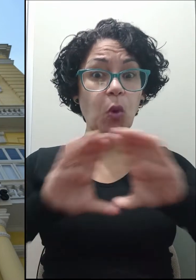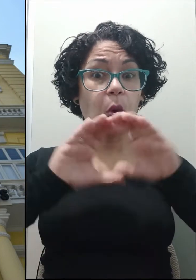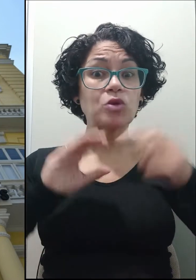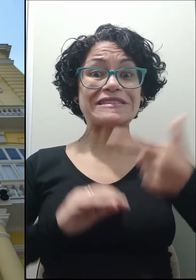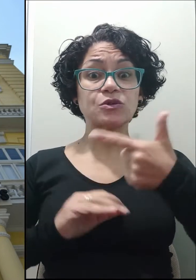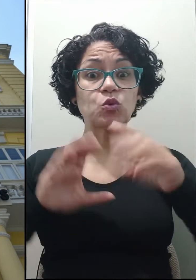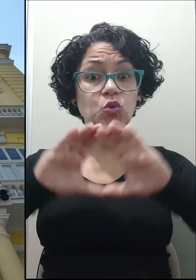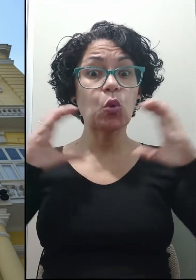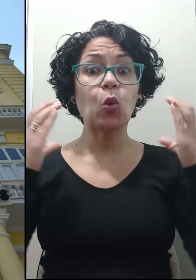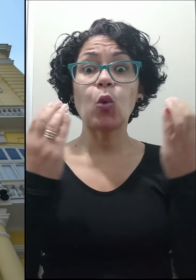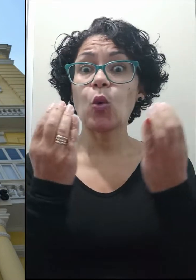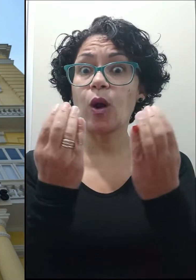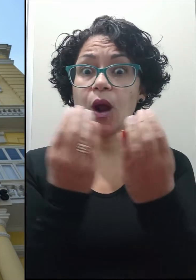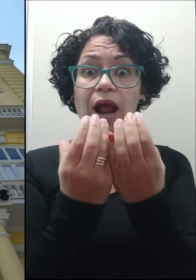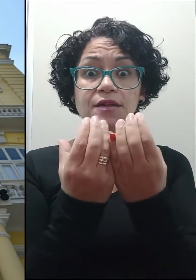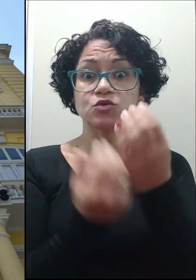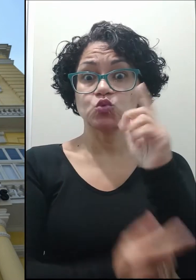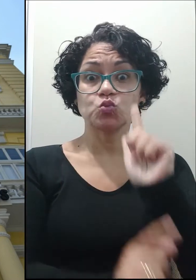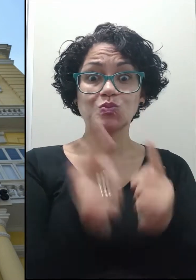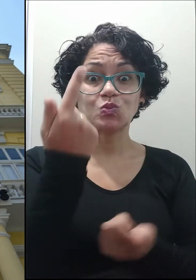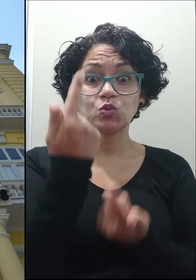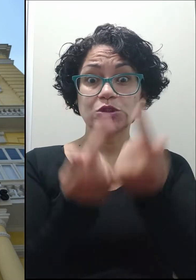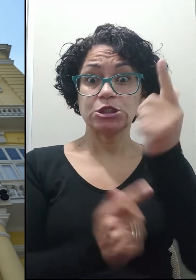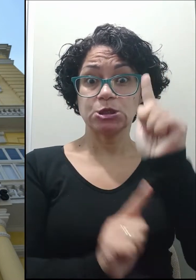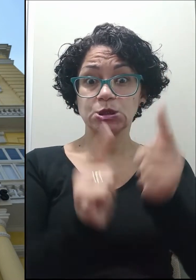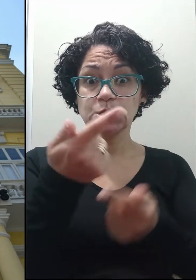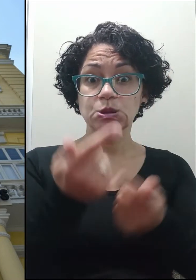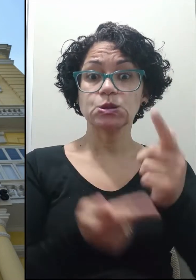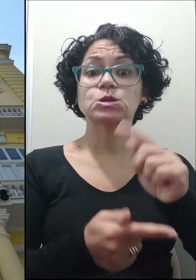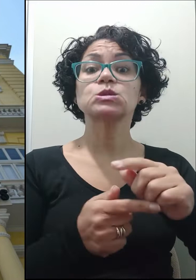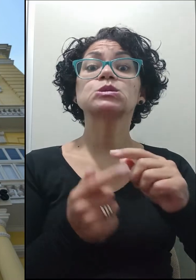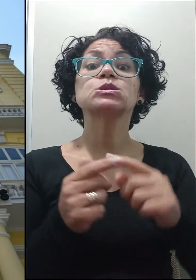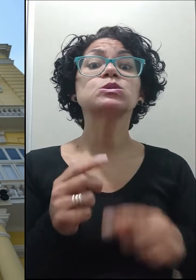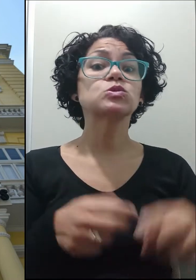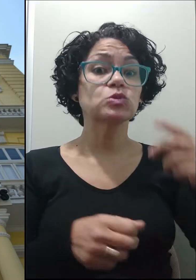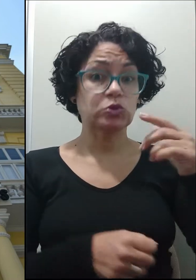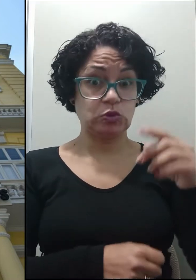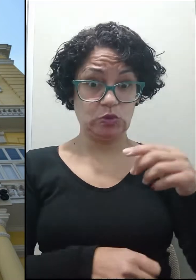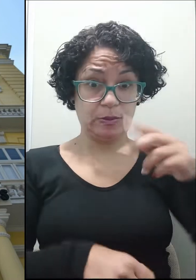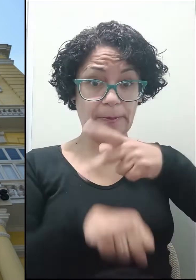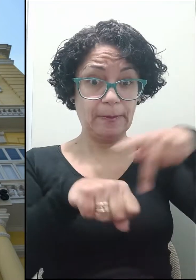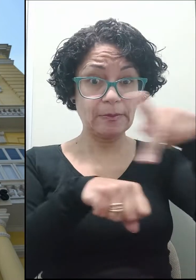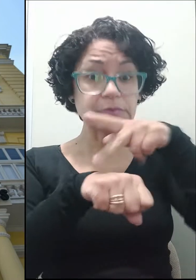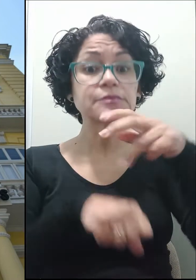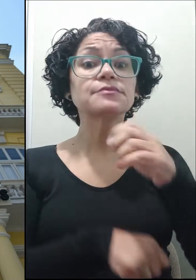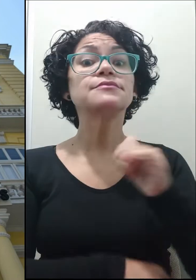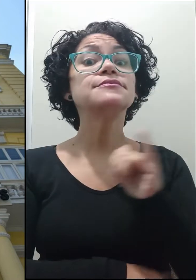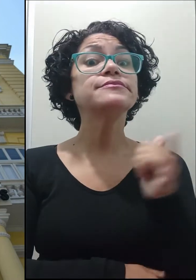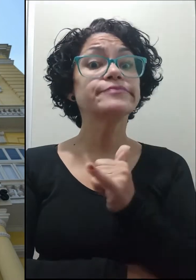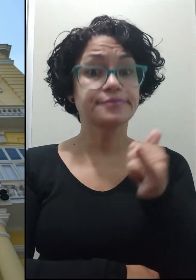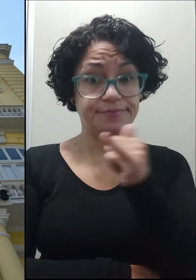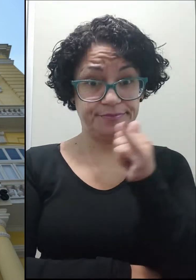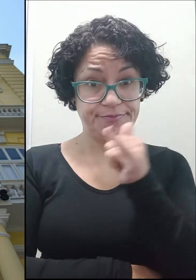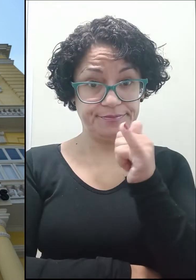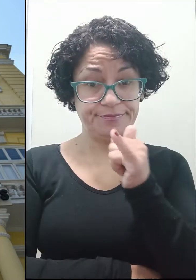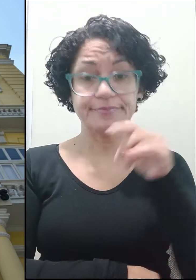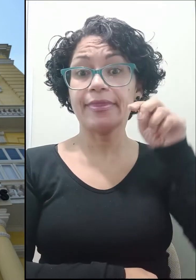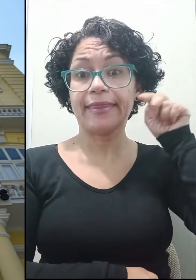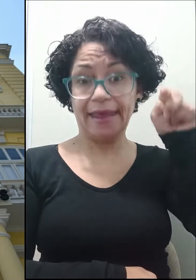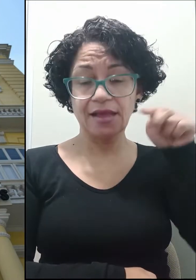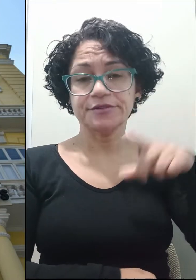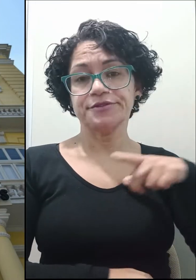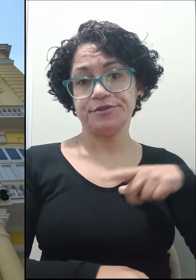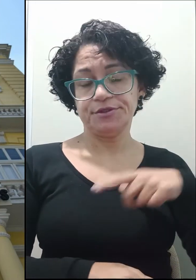Segundo Congresso Internacional de Educação de Surdos, na cidade de Milão, na Itália. Nele,